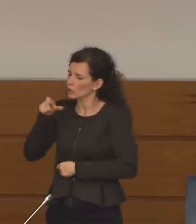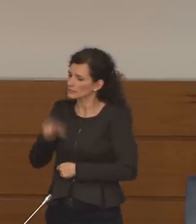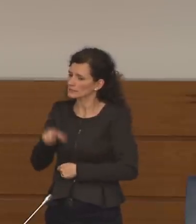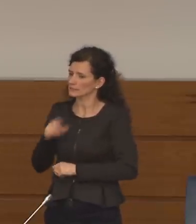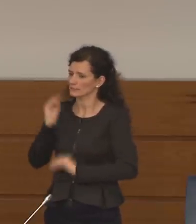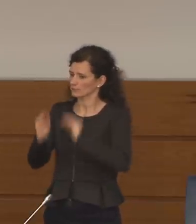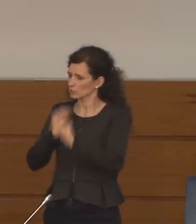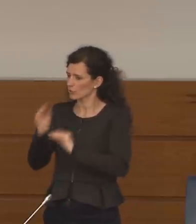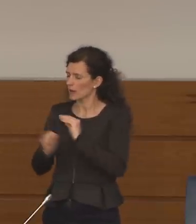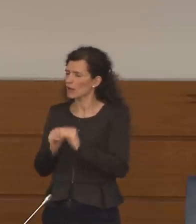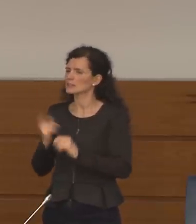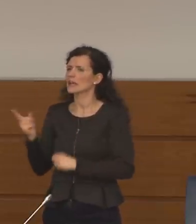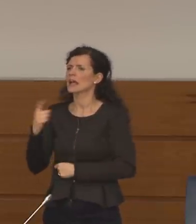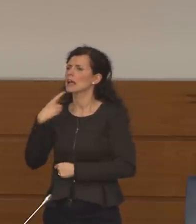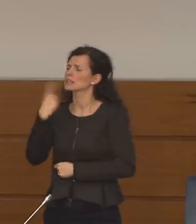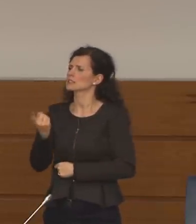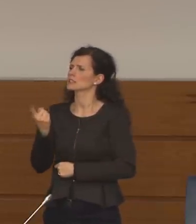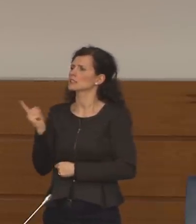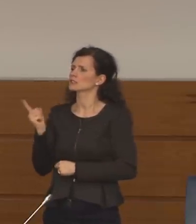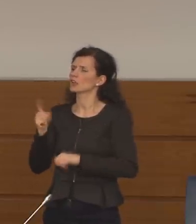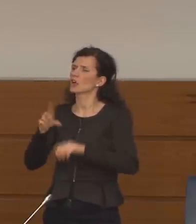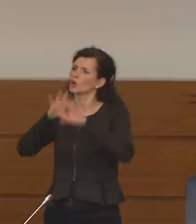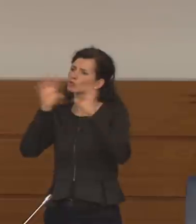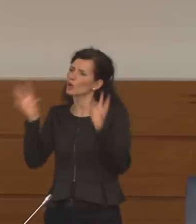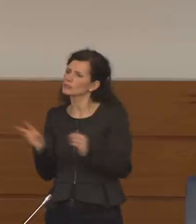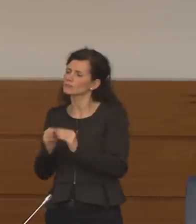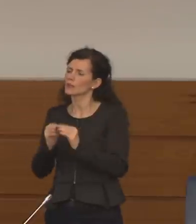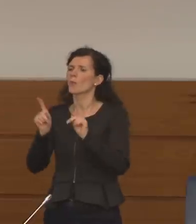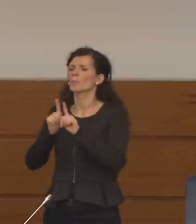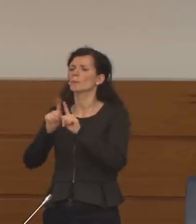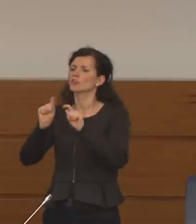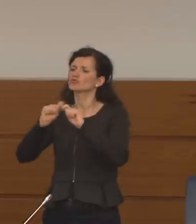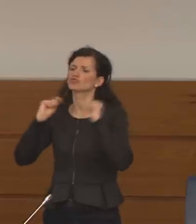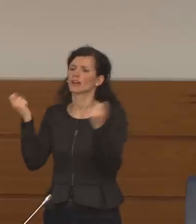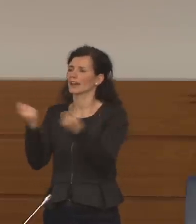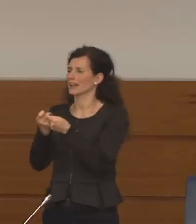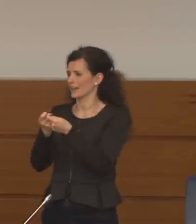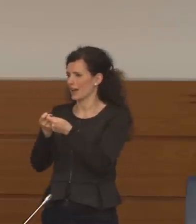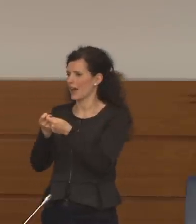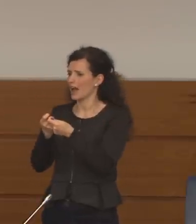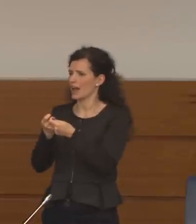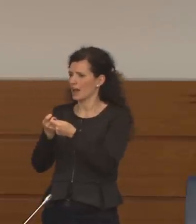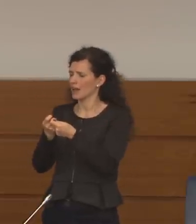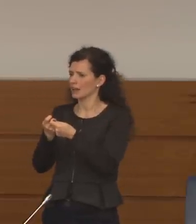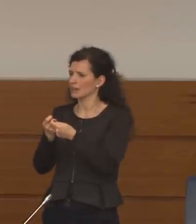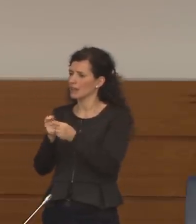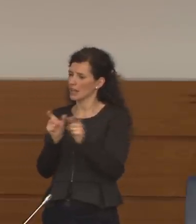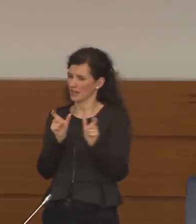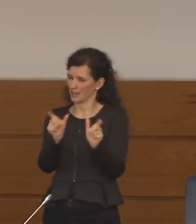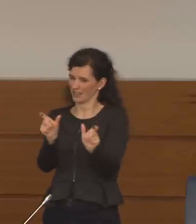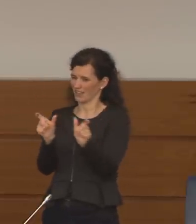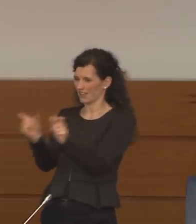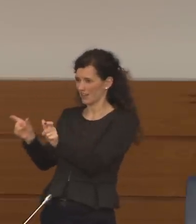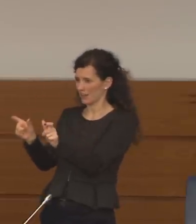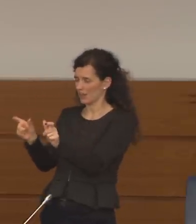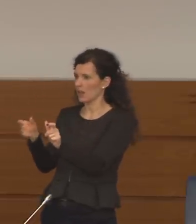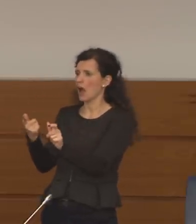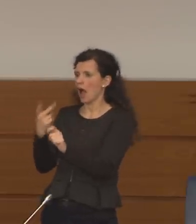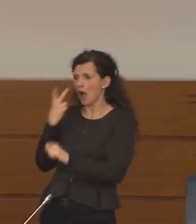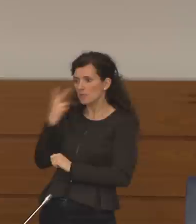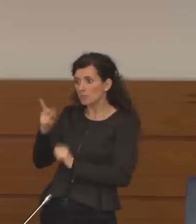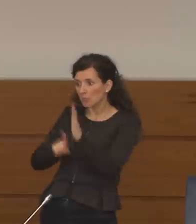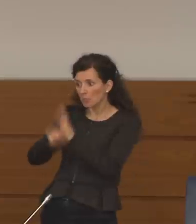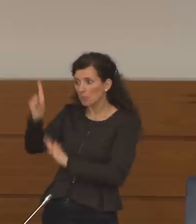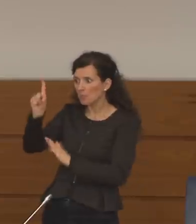nella generalità nella totalità della dell'effetto delle misure c'è un riscontro positivo